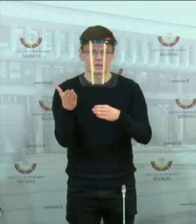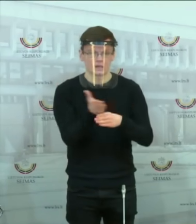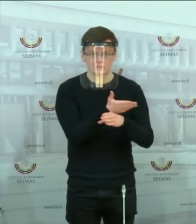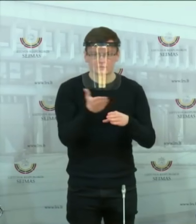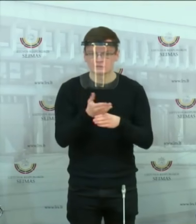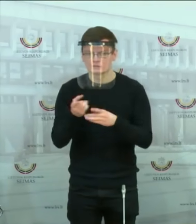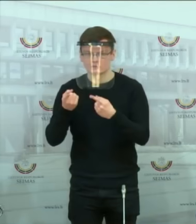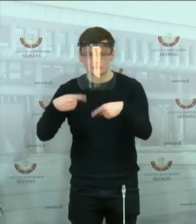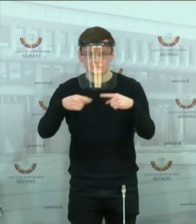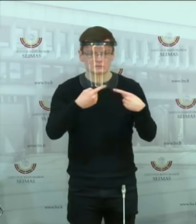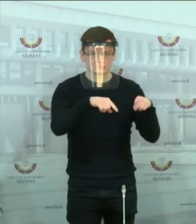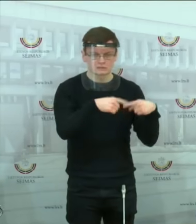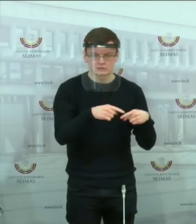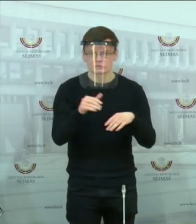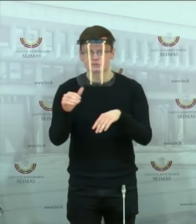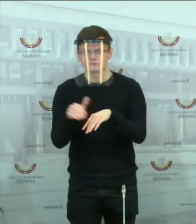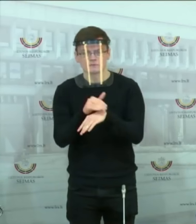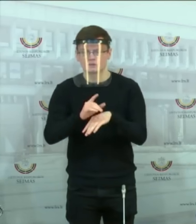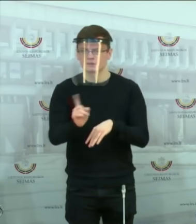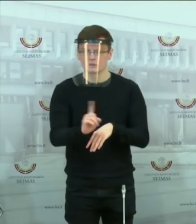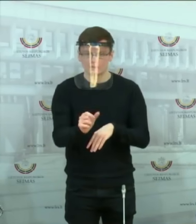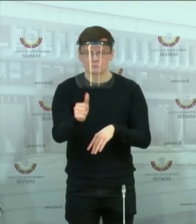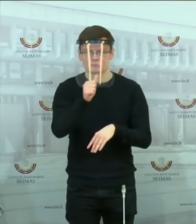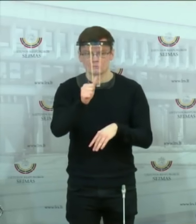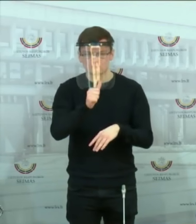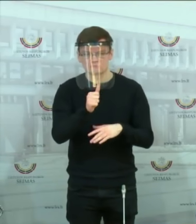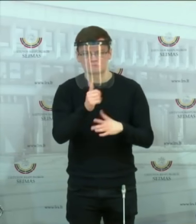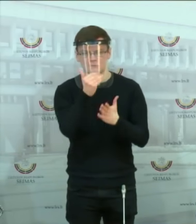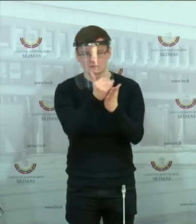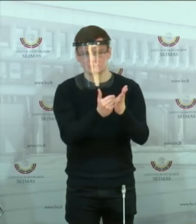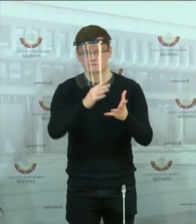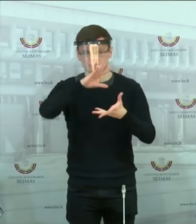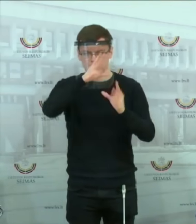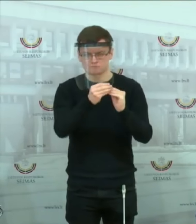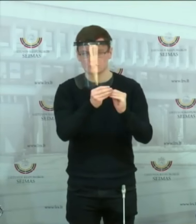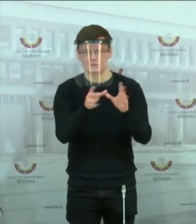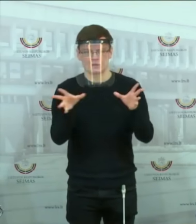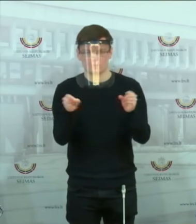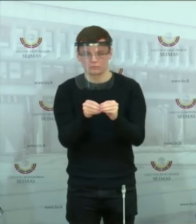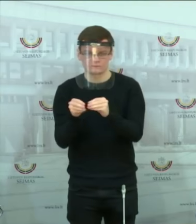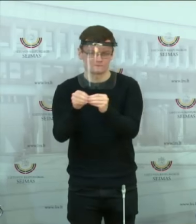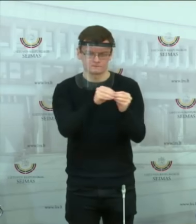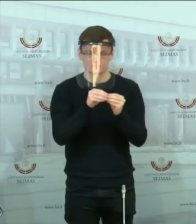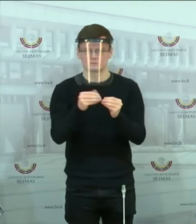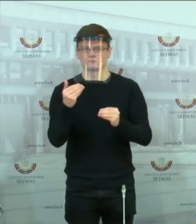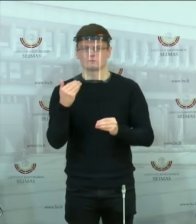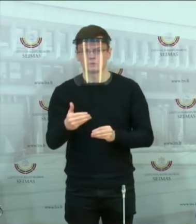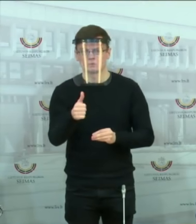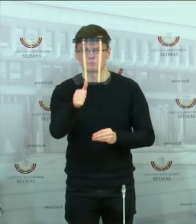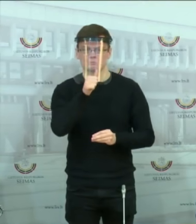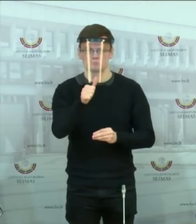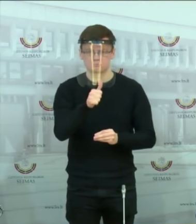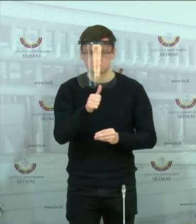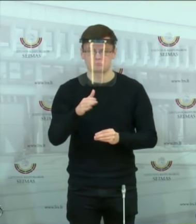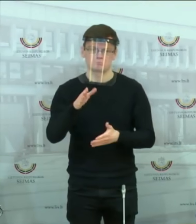rytis sušvelninti, bet nustatyti bendrą tvarką, kurios turi laikytis tiek ambulatorinių paslaugų